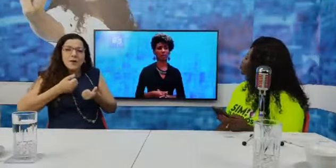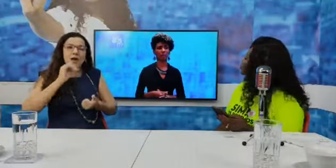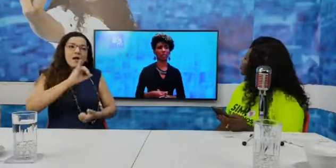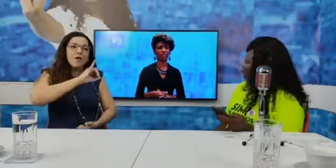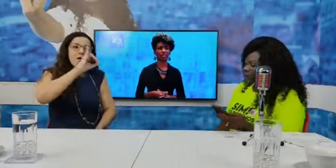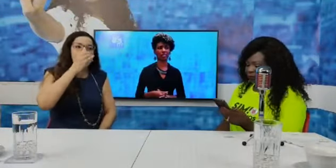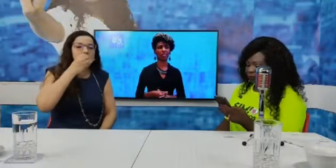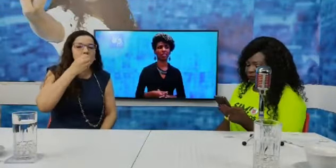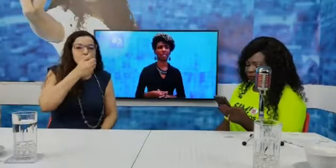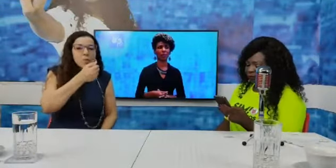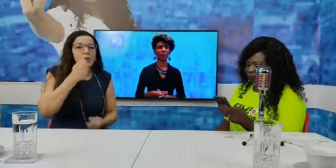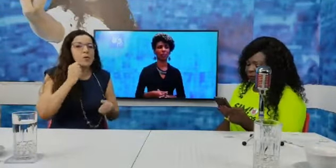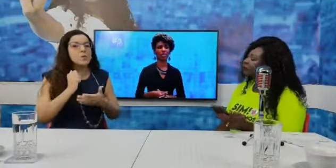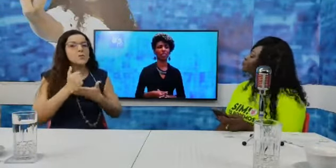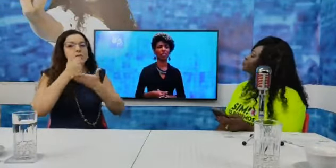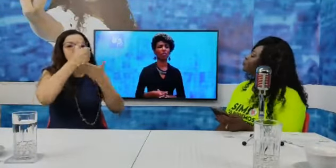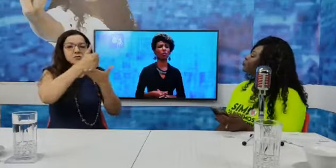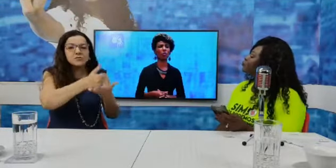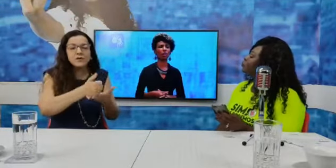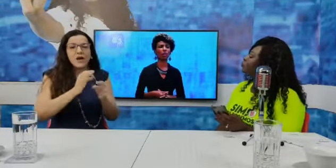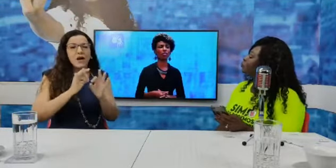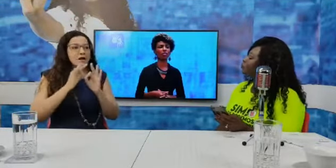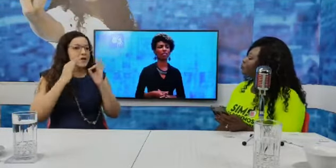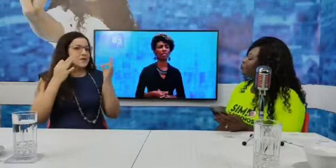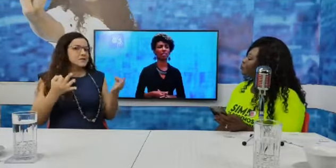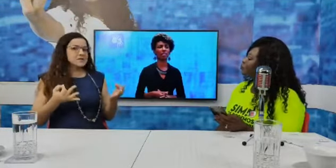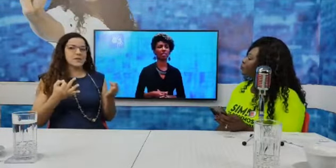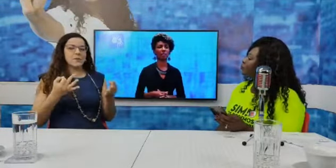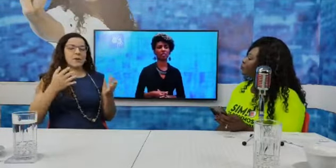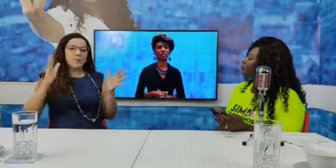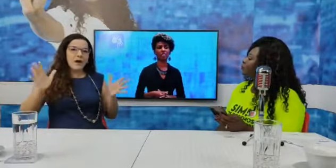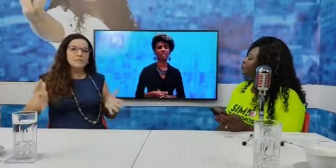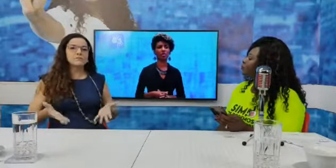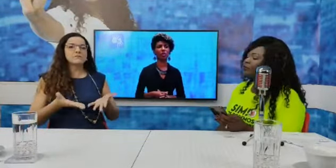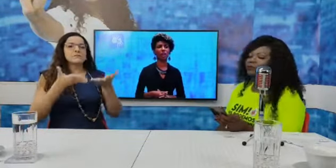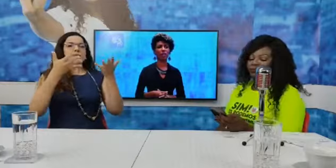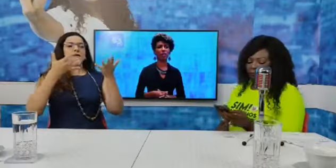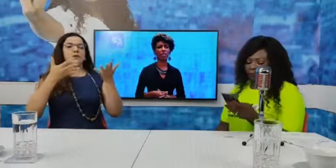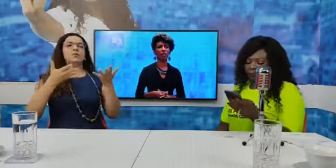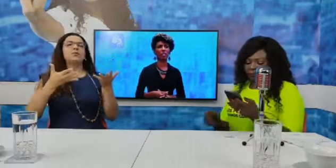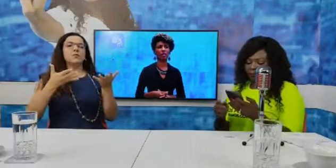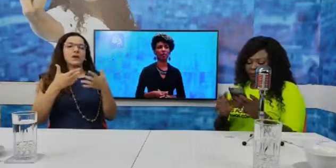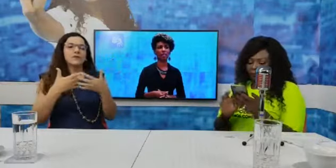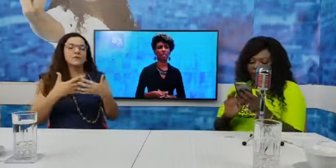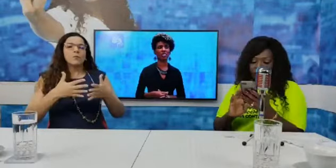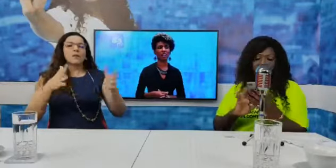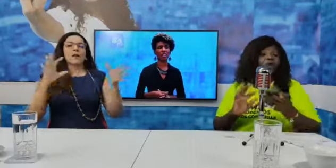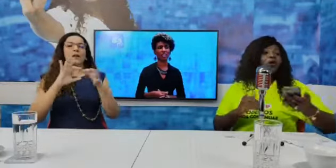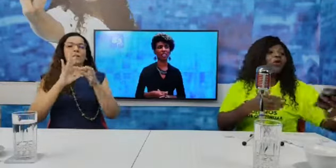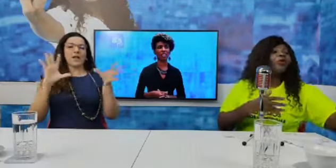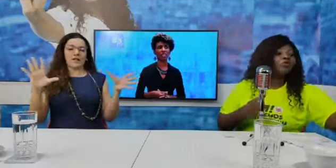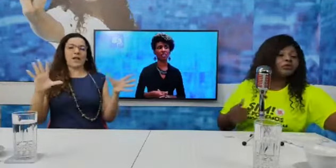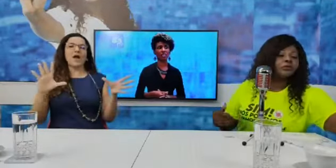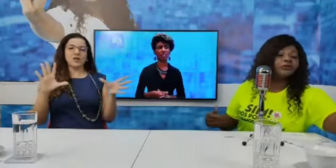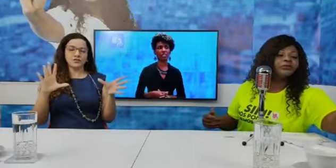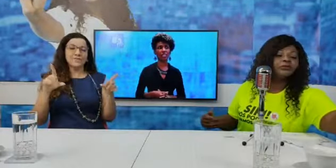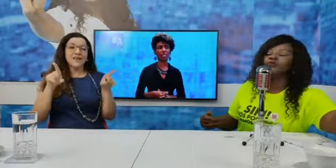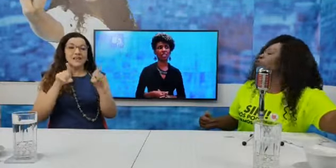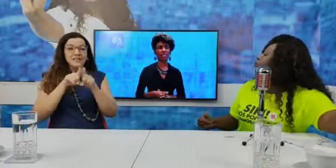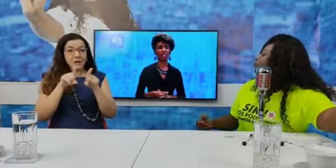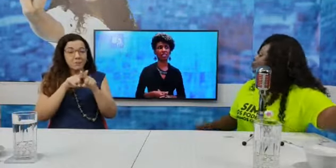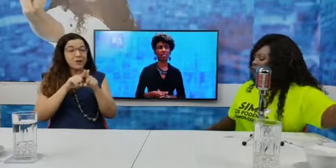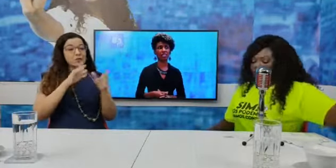básico. Se apropriem, digam um oi, convidem, sejam bem-vindos. Algumas expressões básicas